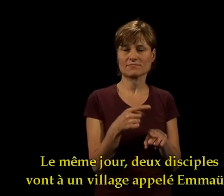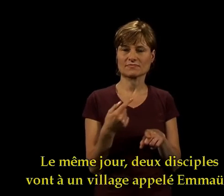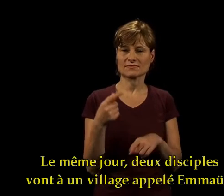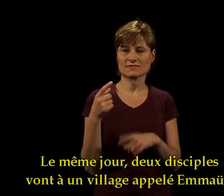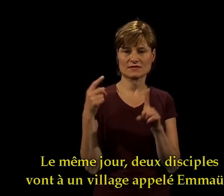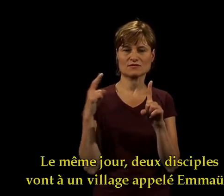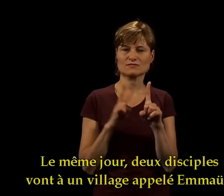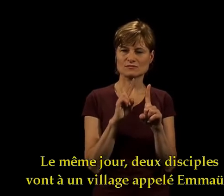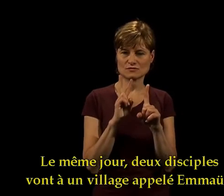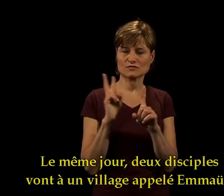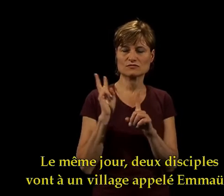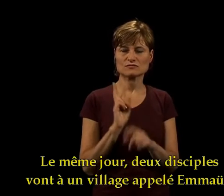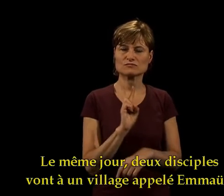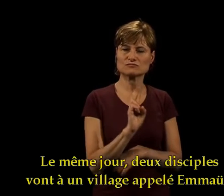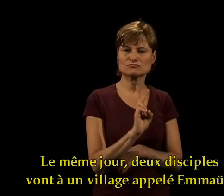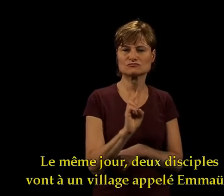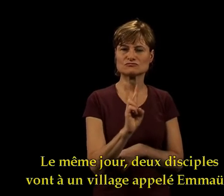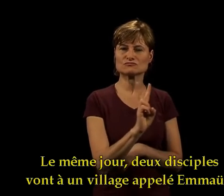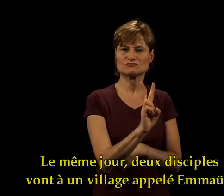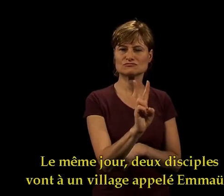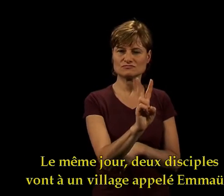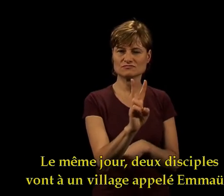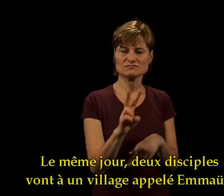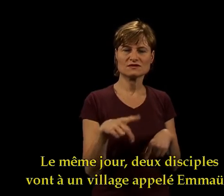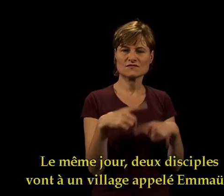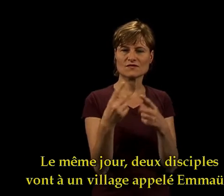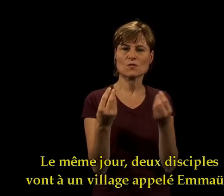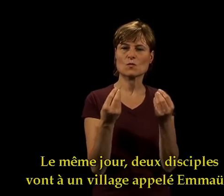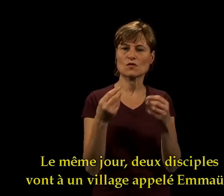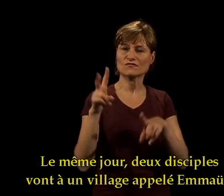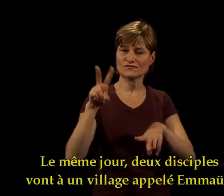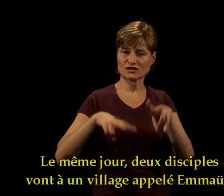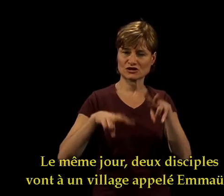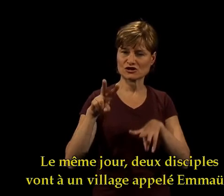Le même jour, 2 disciples vont à un village appelé Emmaüs.